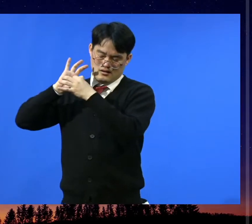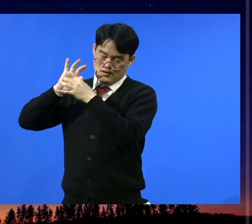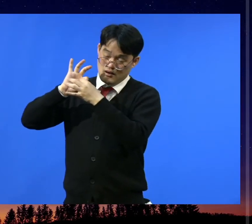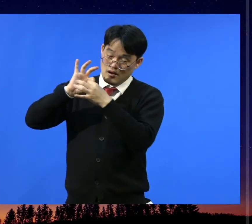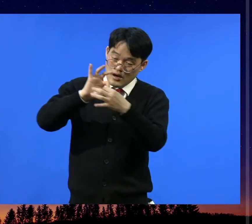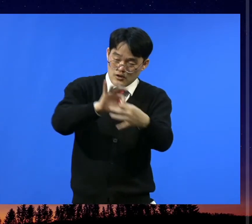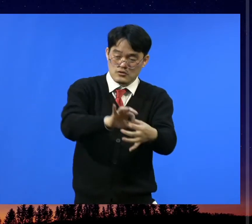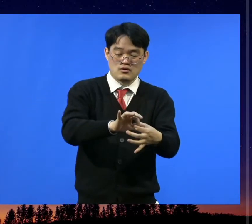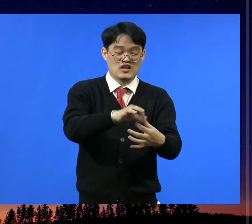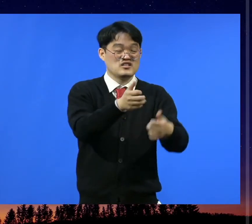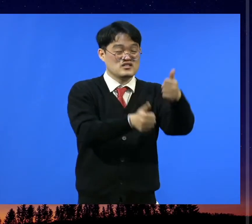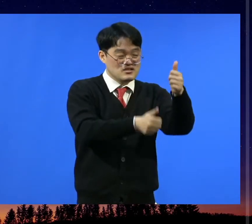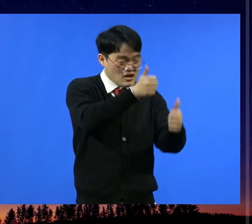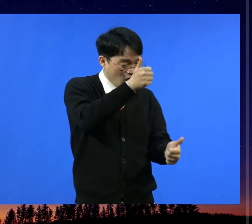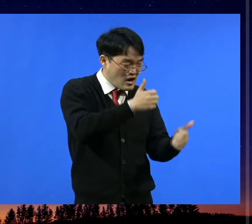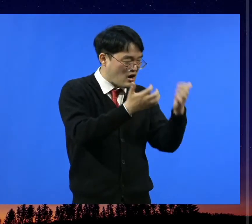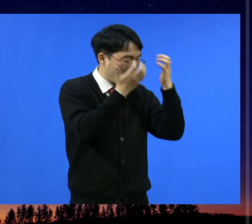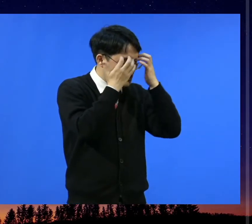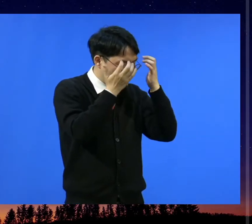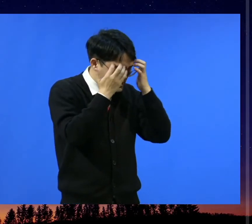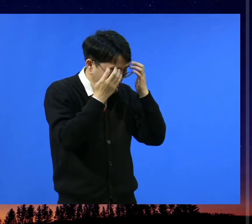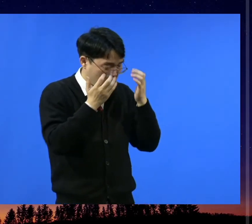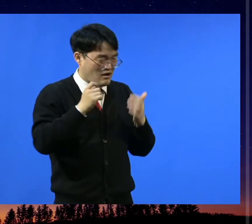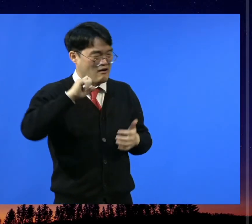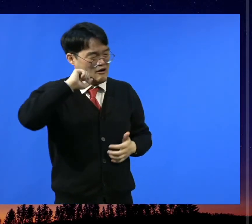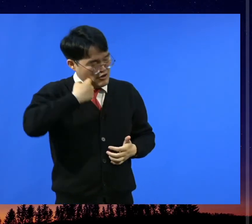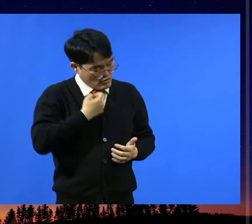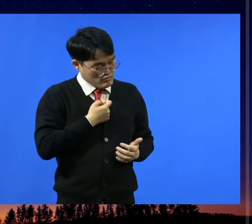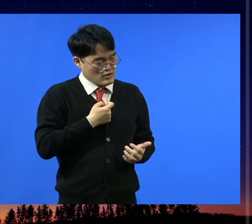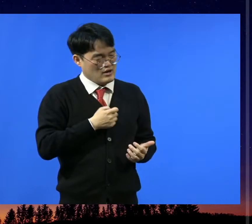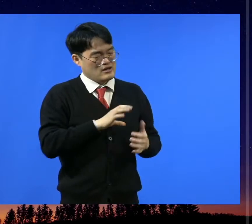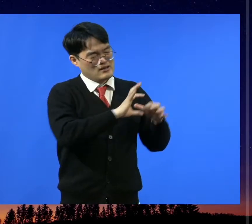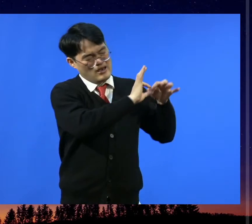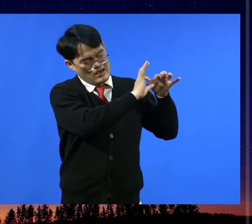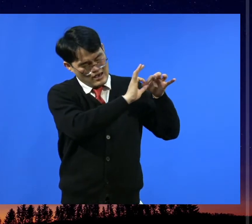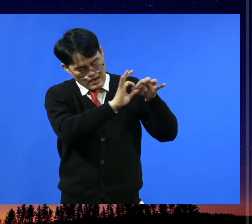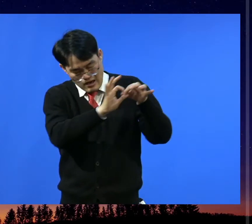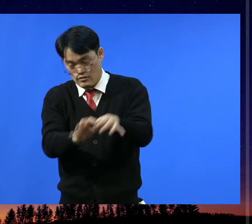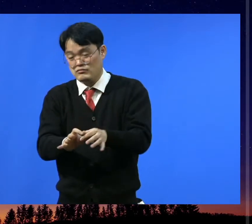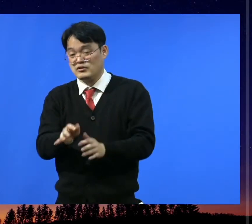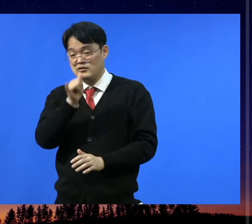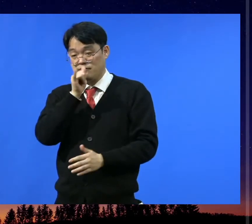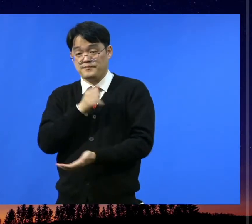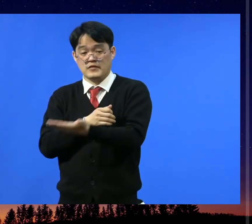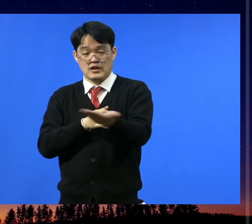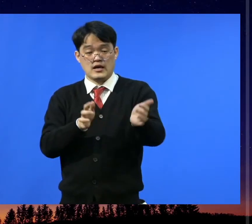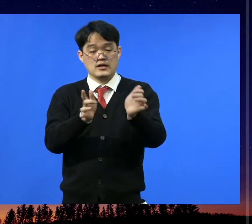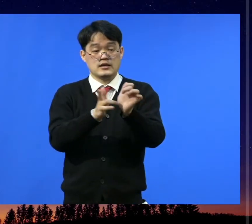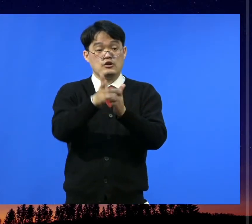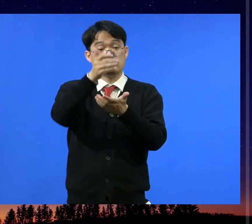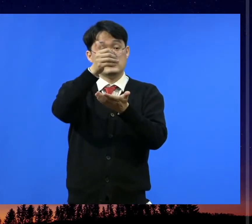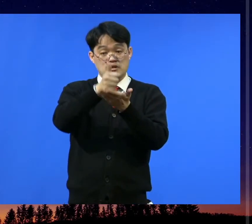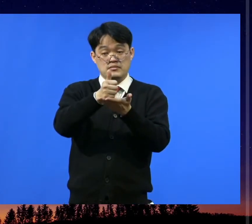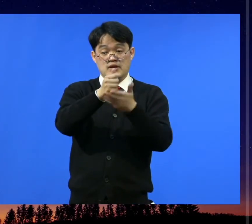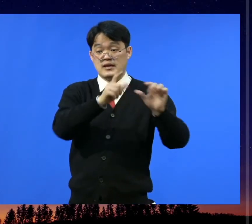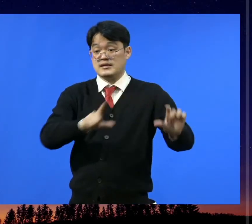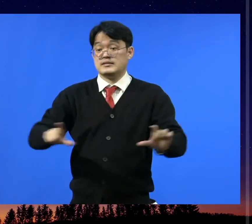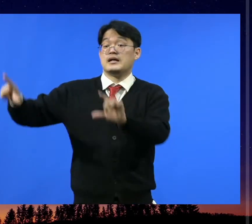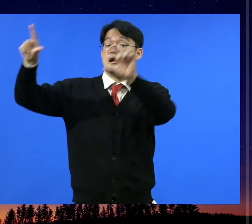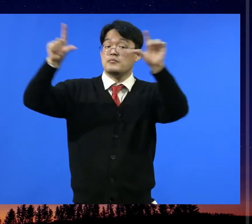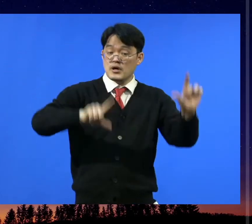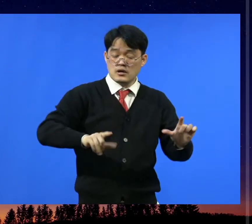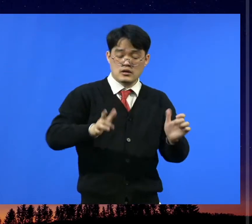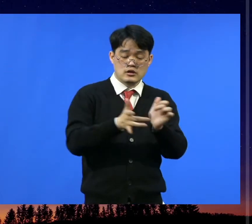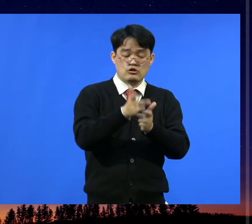계속 밀려와요. 예수님에게도 보면 예수님의 생애 가운데 그 시험이 예수님에게 공생의 처음에만 시험이 찾아온